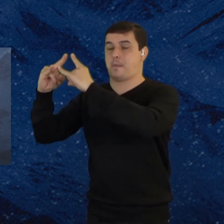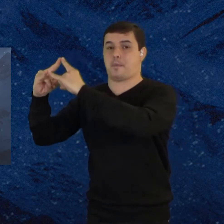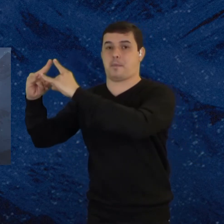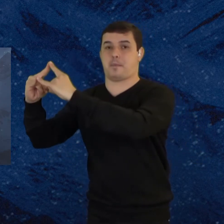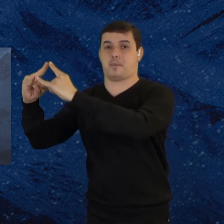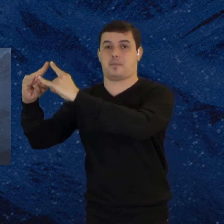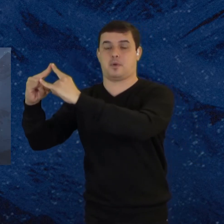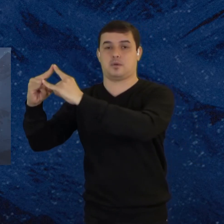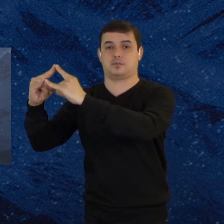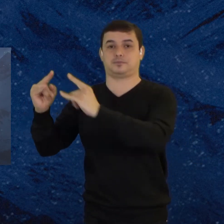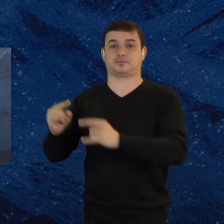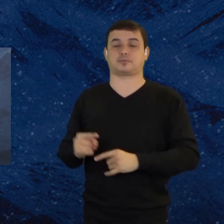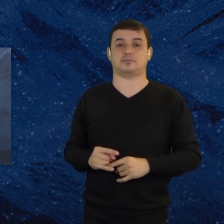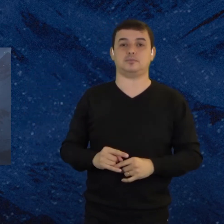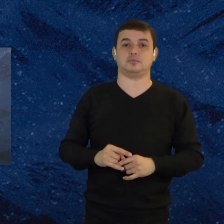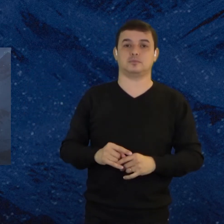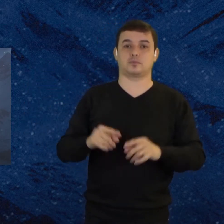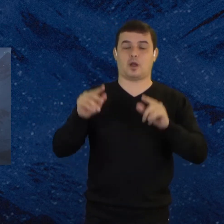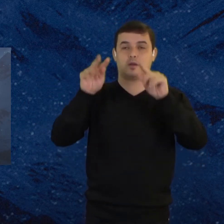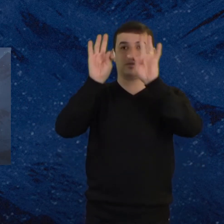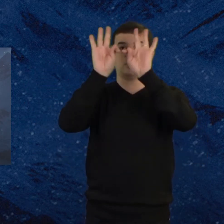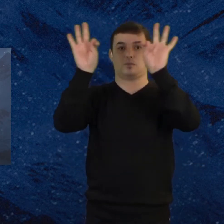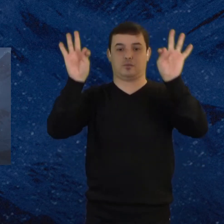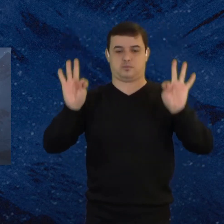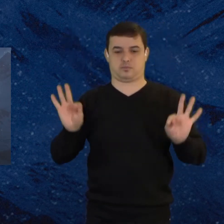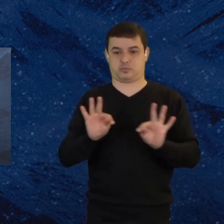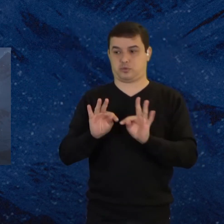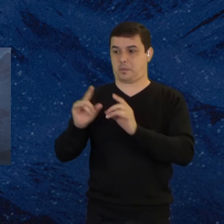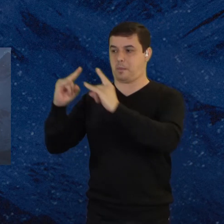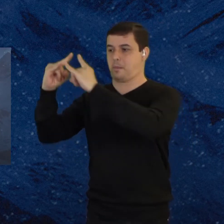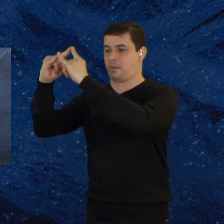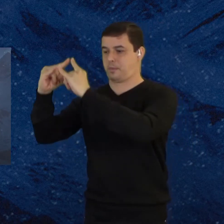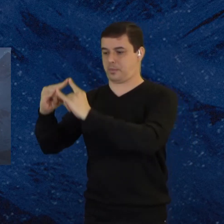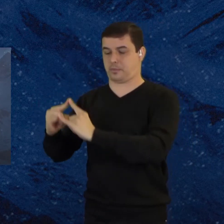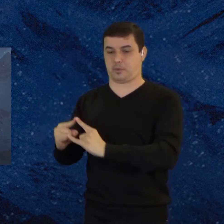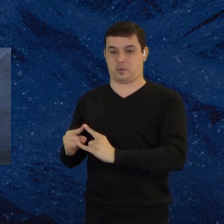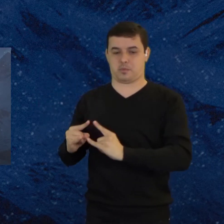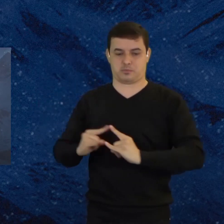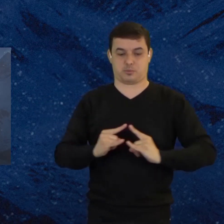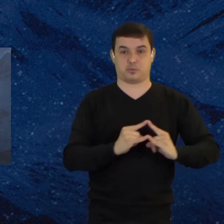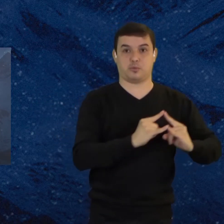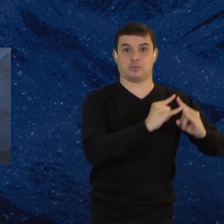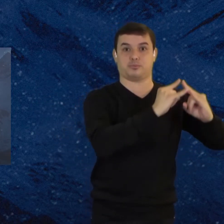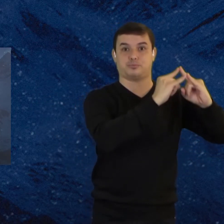volta do tabernáculo, Deus orientou o